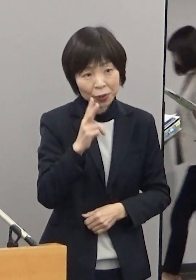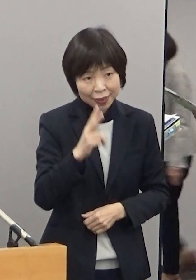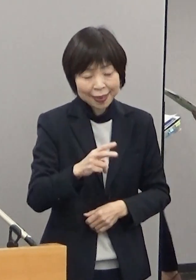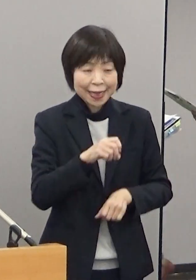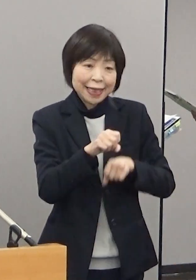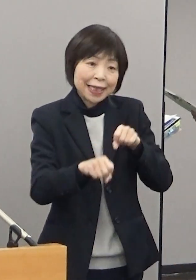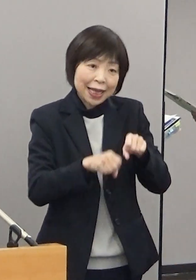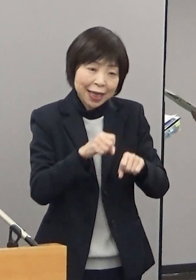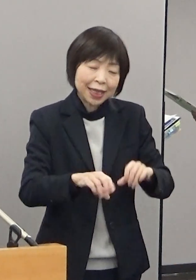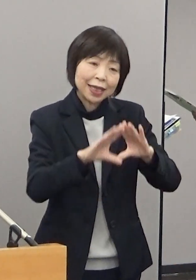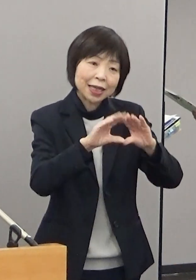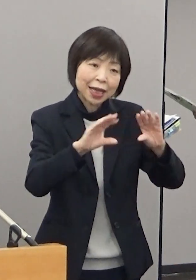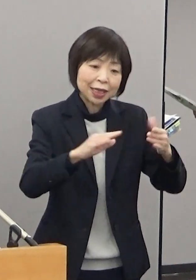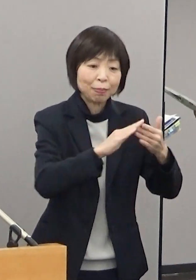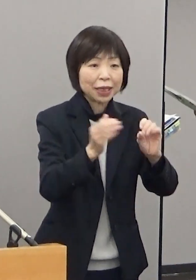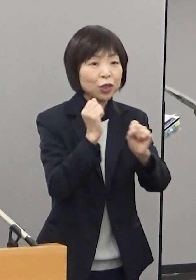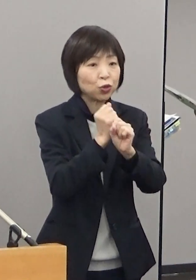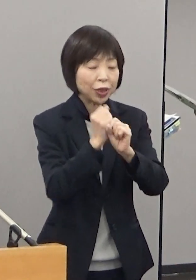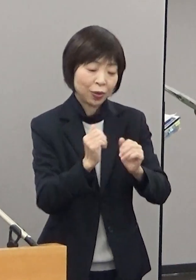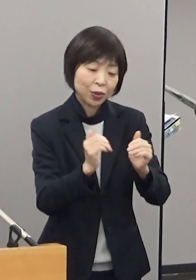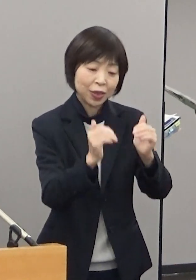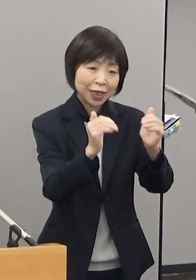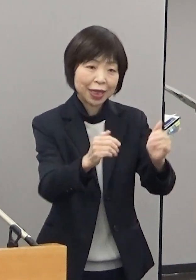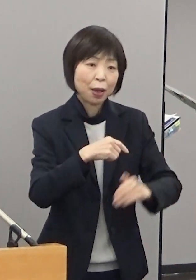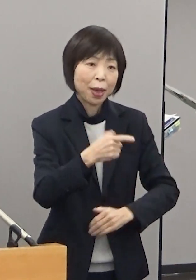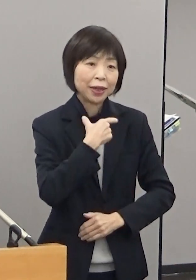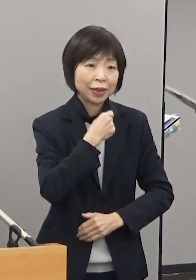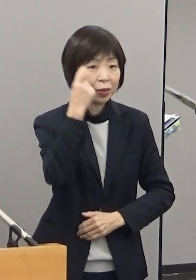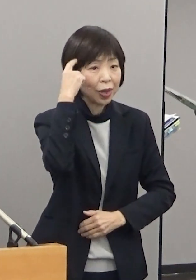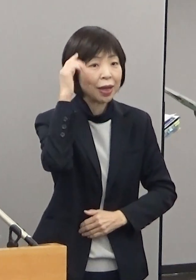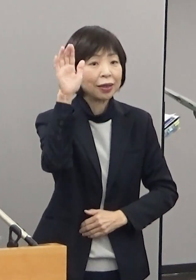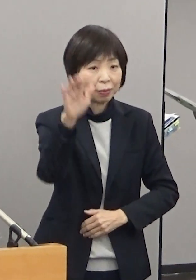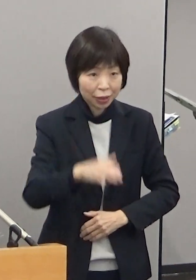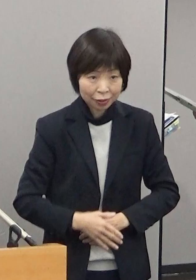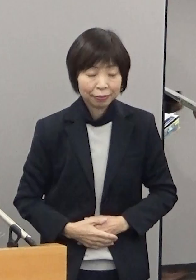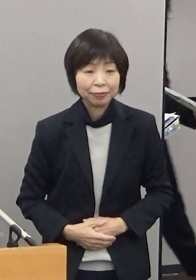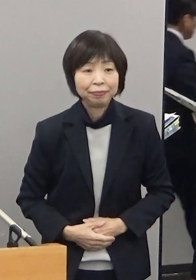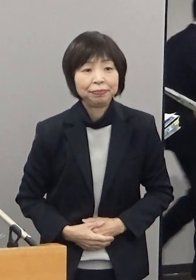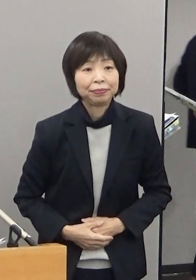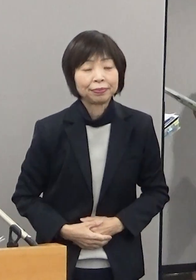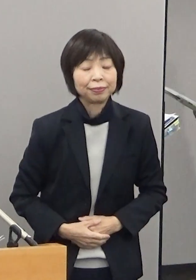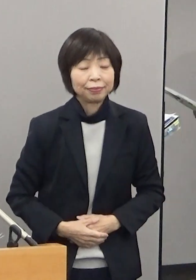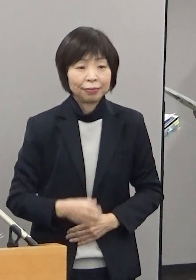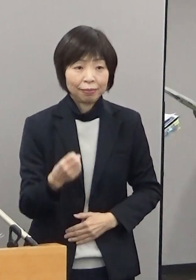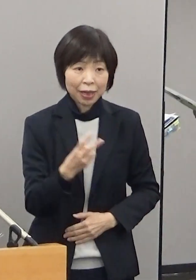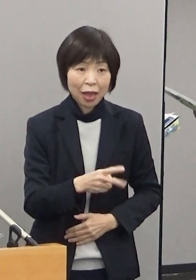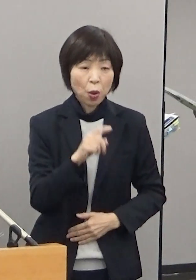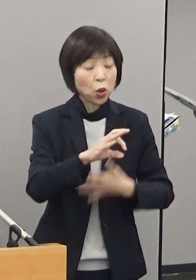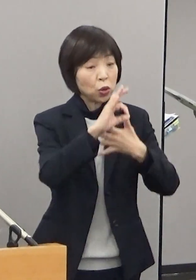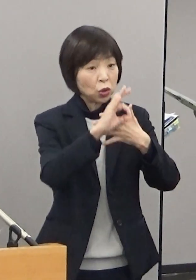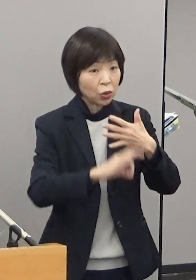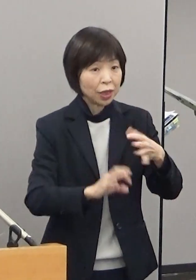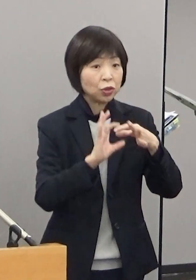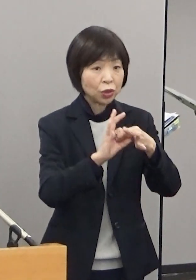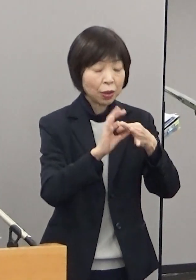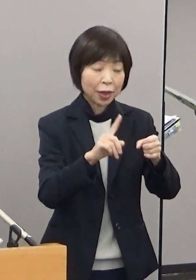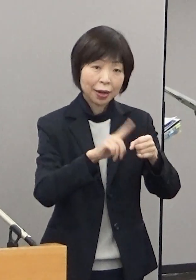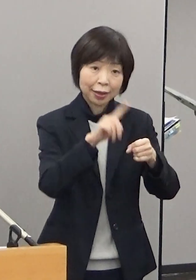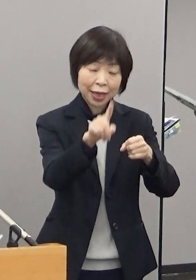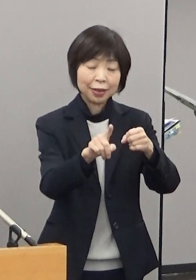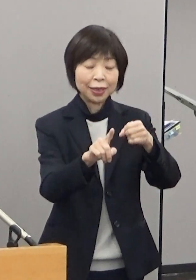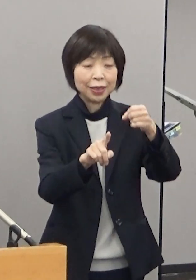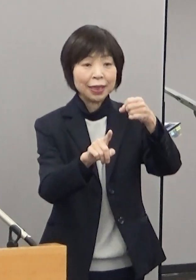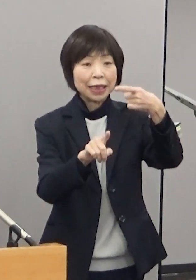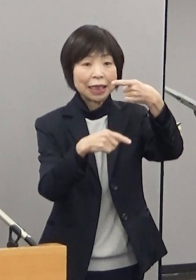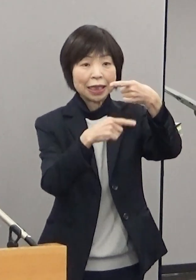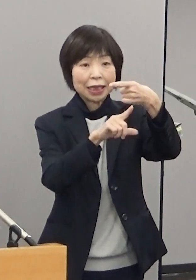車に優しい街づくりを推進してまいりたいと考えています。なお本条例につきましては年明けの1月1